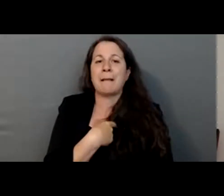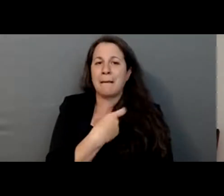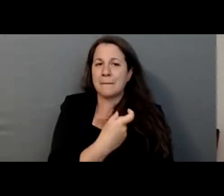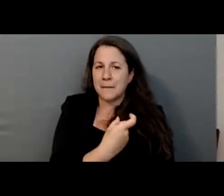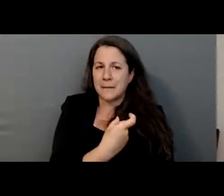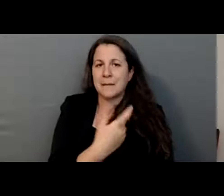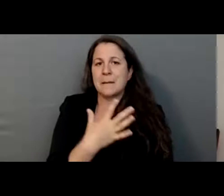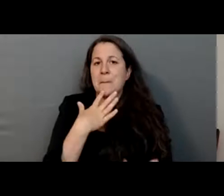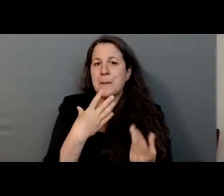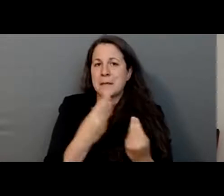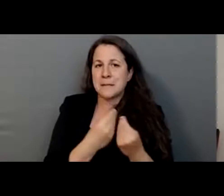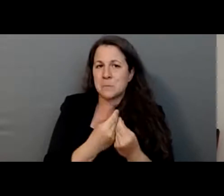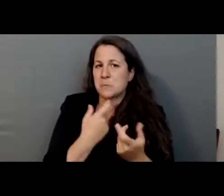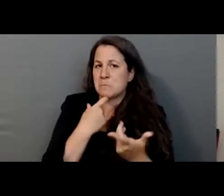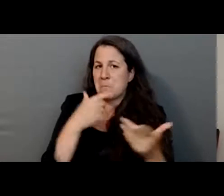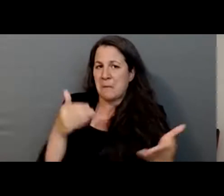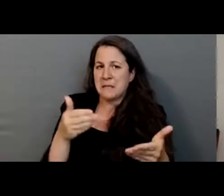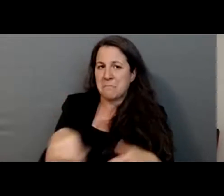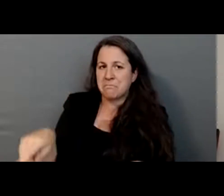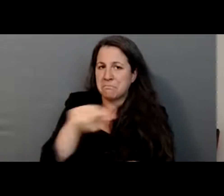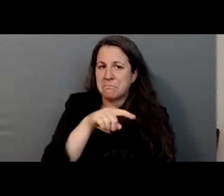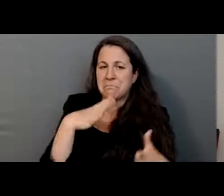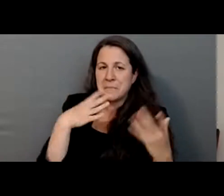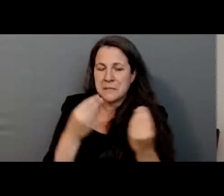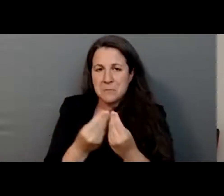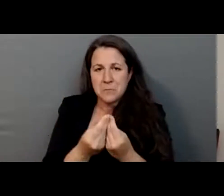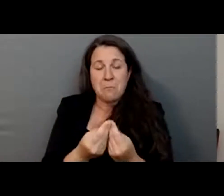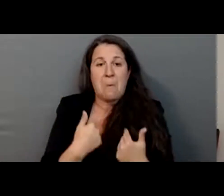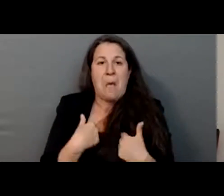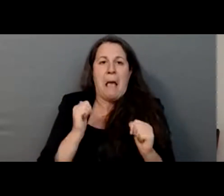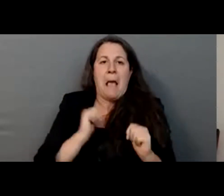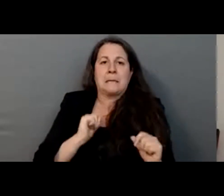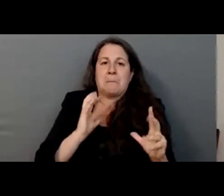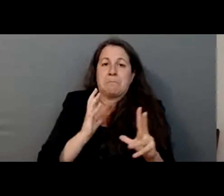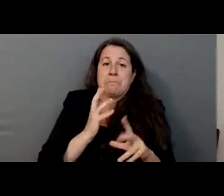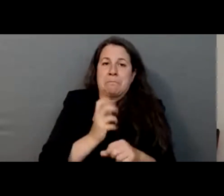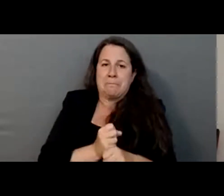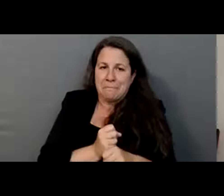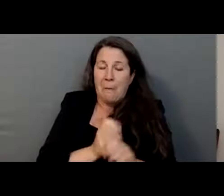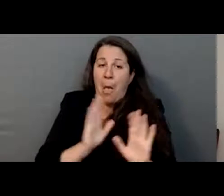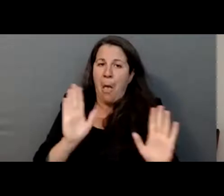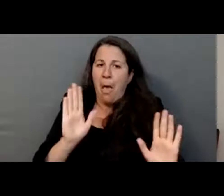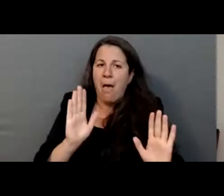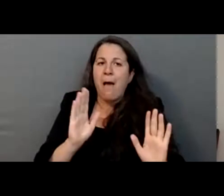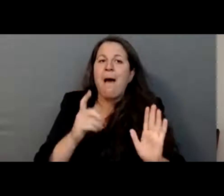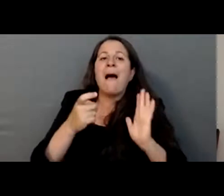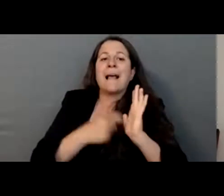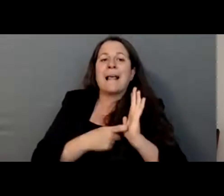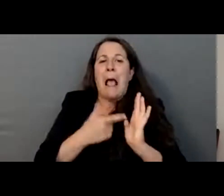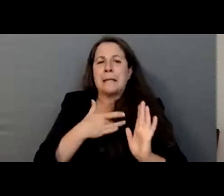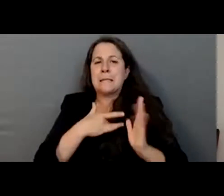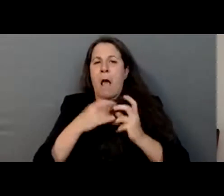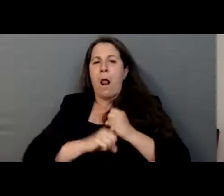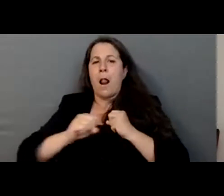toutes les personnes présentes. Je vais essayer d'être bref. On dit toujours ça quand on est trop long, mais je vais quand même essayer de le